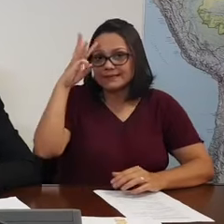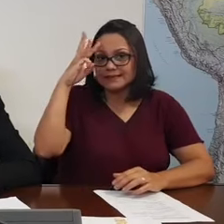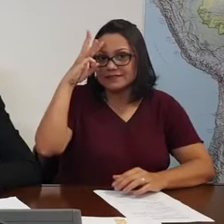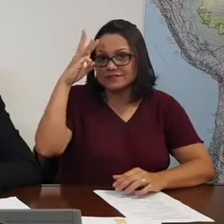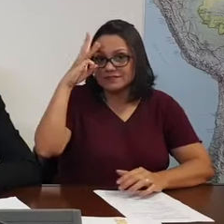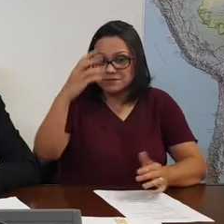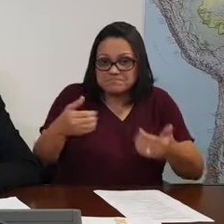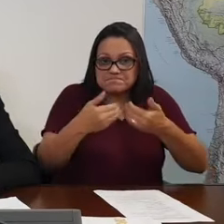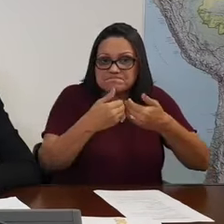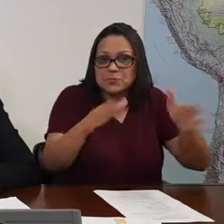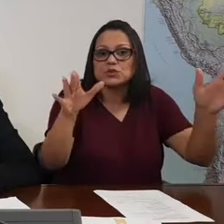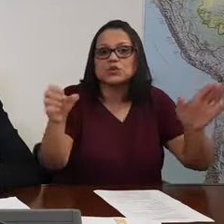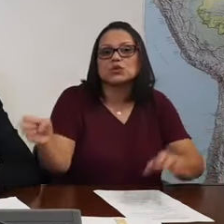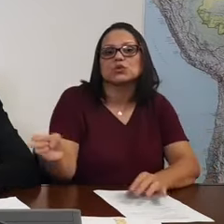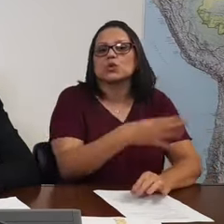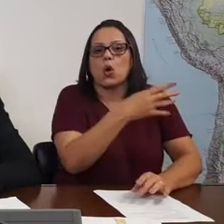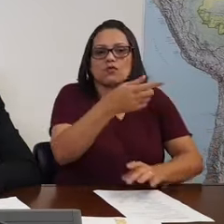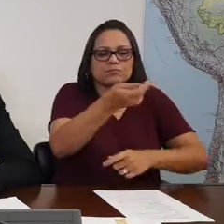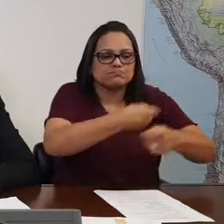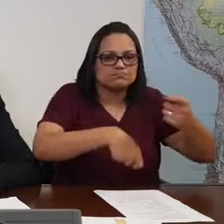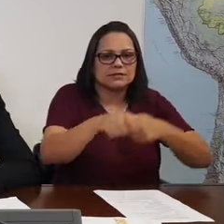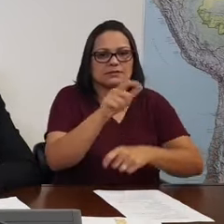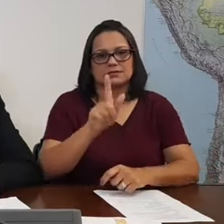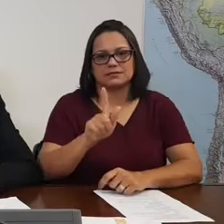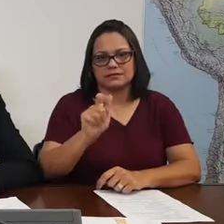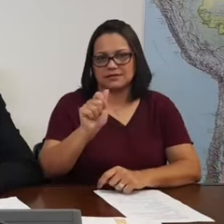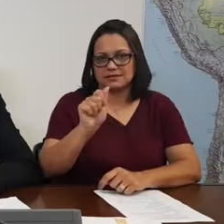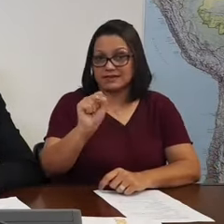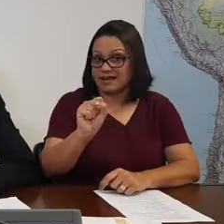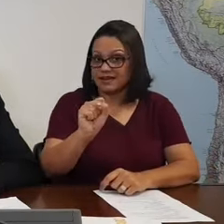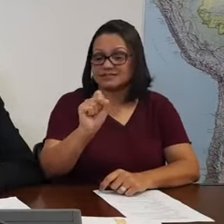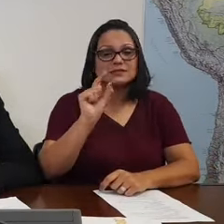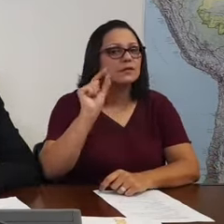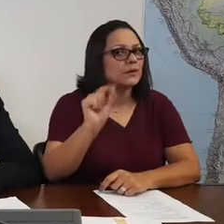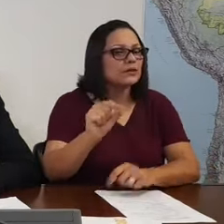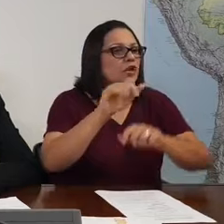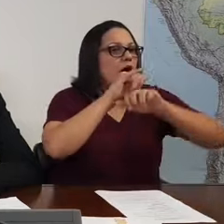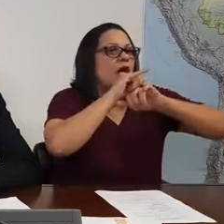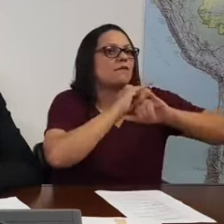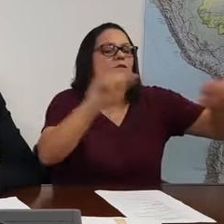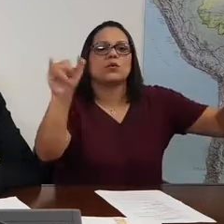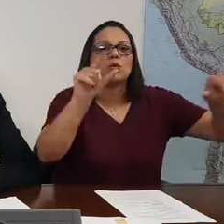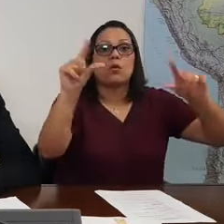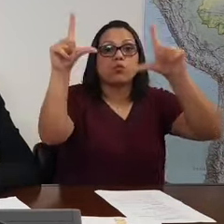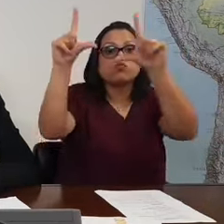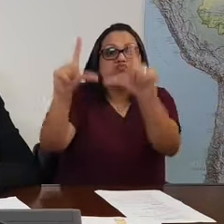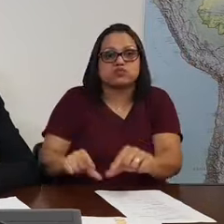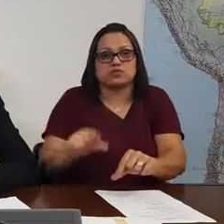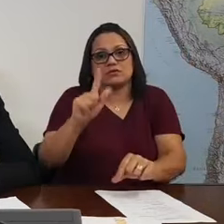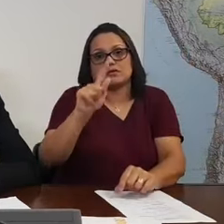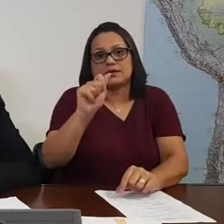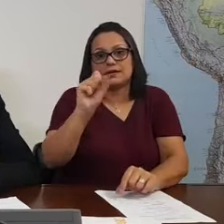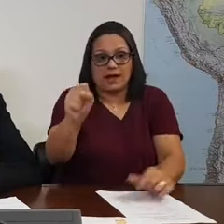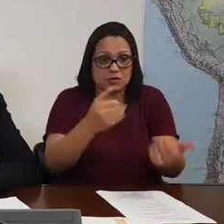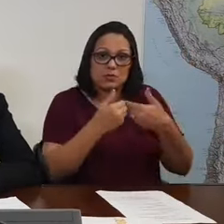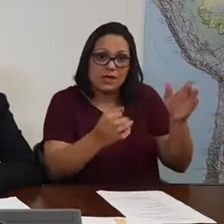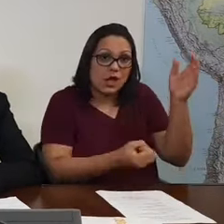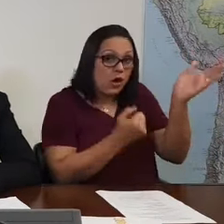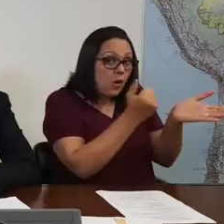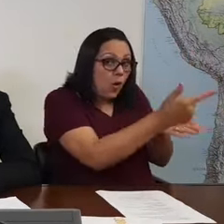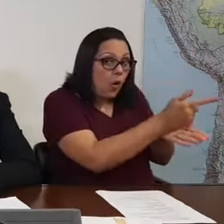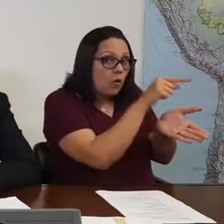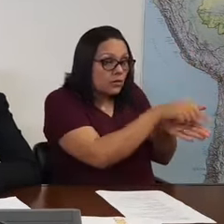do gás. A simples anúncio disso já caiu o preço do gás lá na origem. A gente sabe que